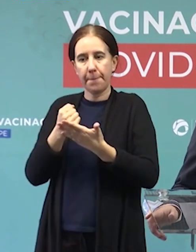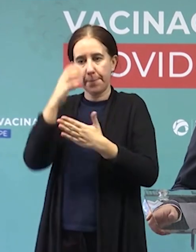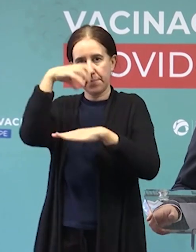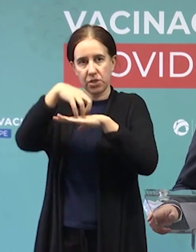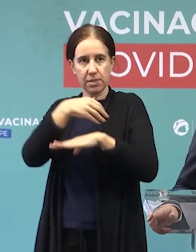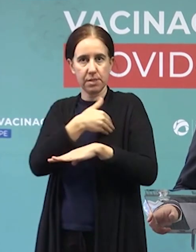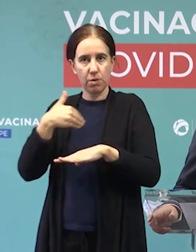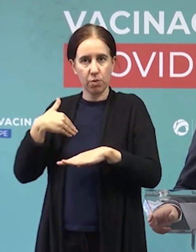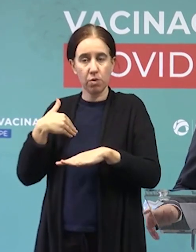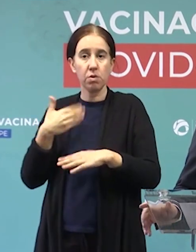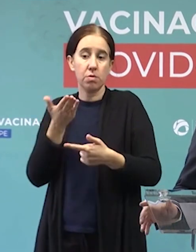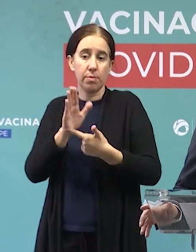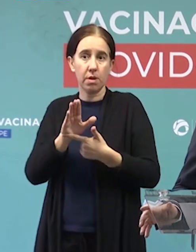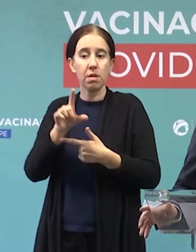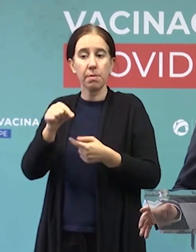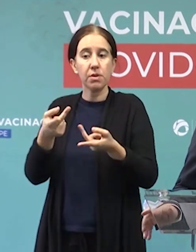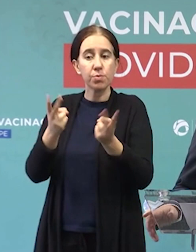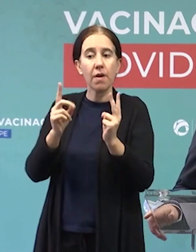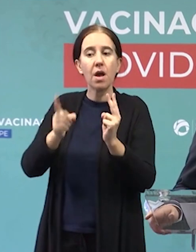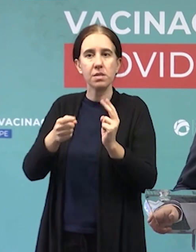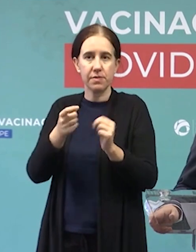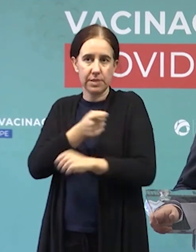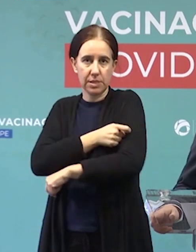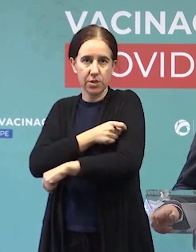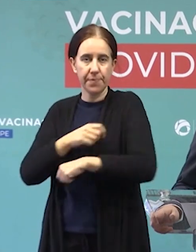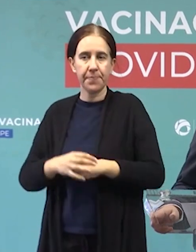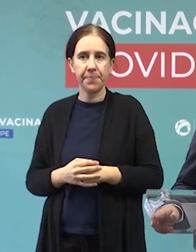Saúde, nomeadamente a disponibilidade de vacinas.